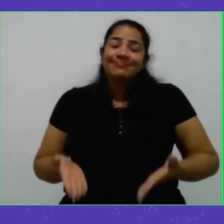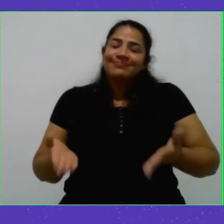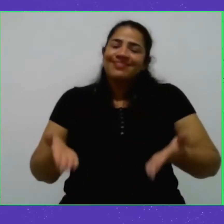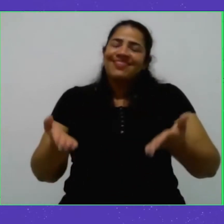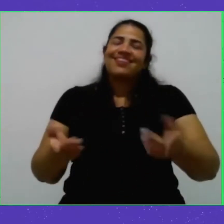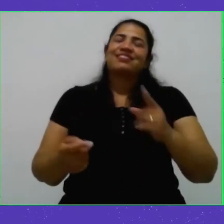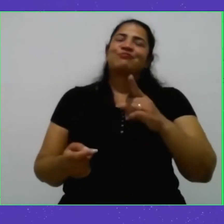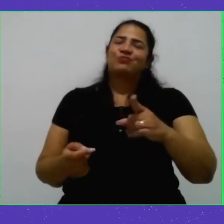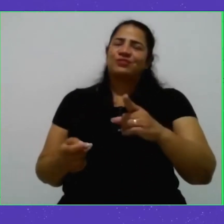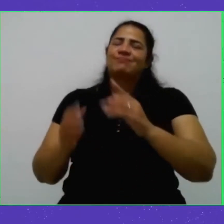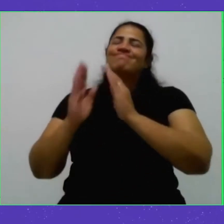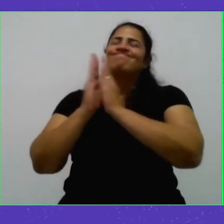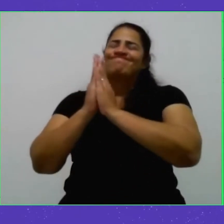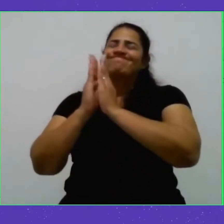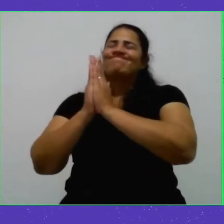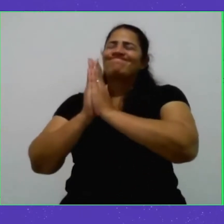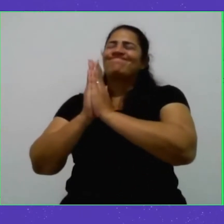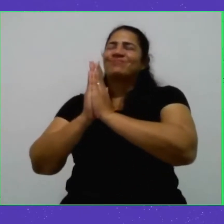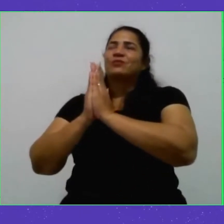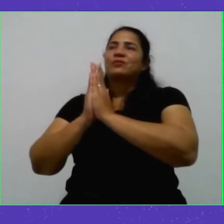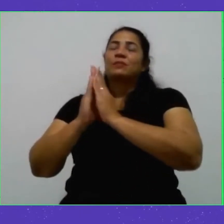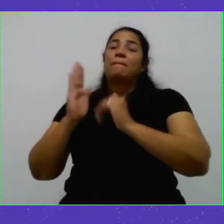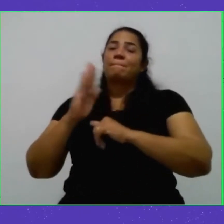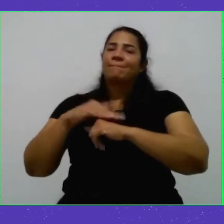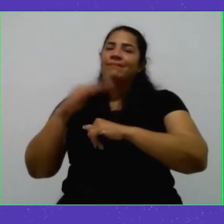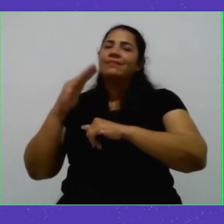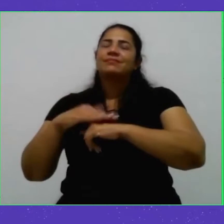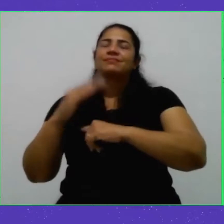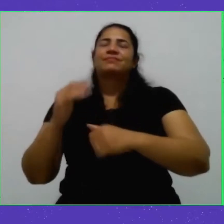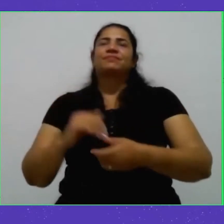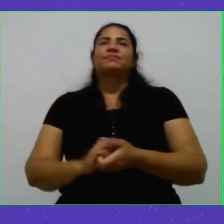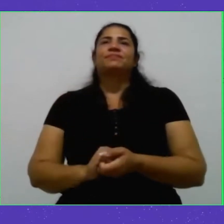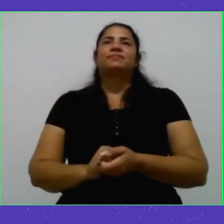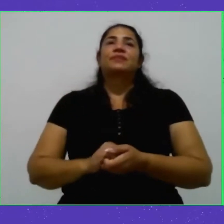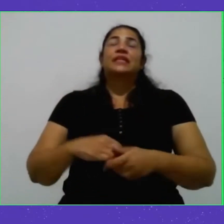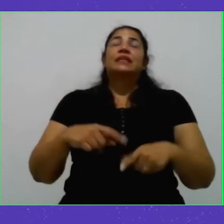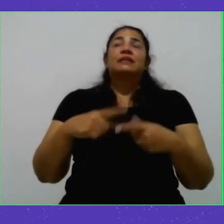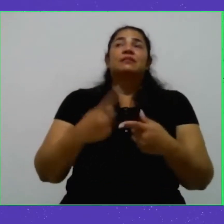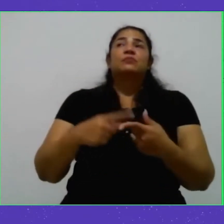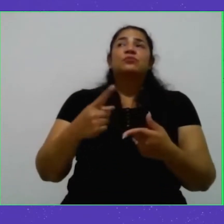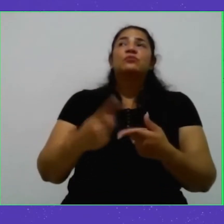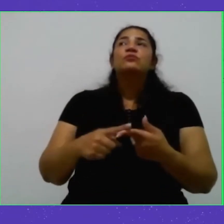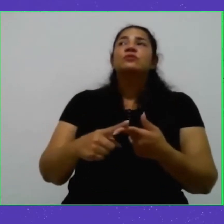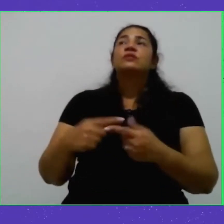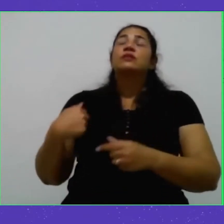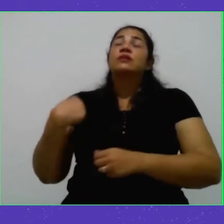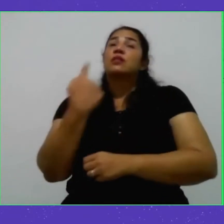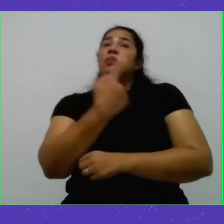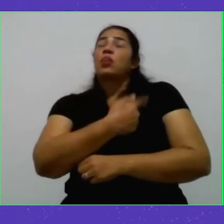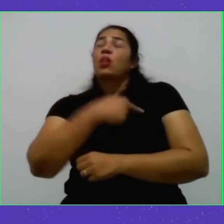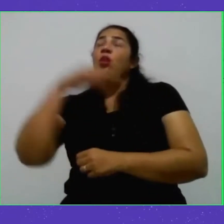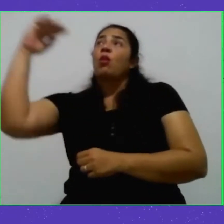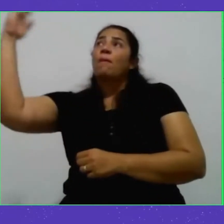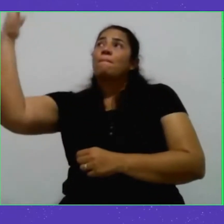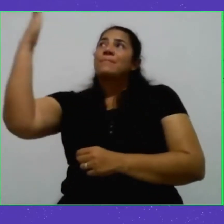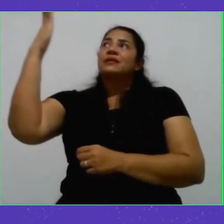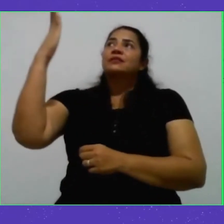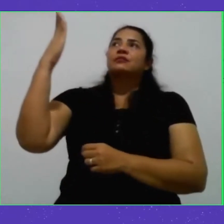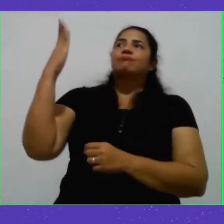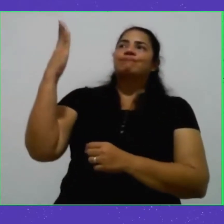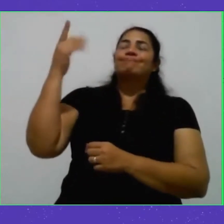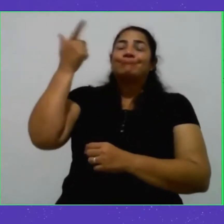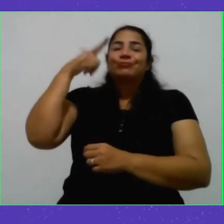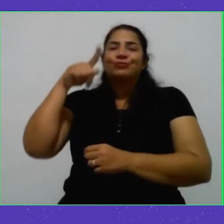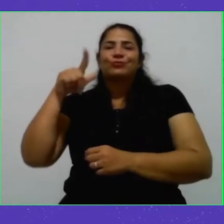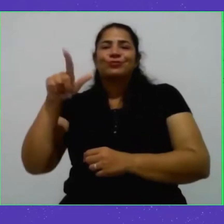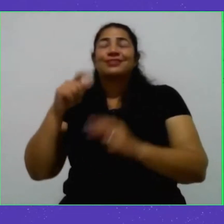Senhor. Na presença do Senhor, nós vemos o invisível. As